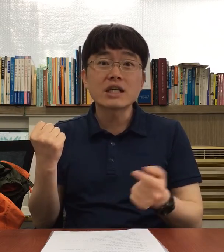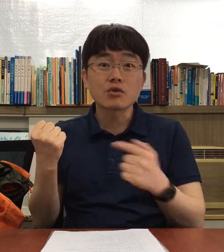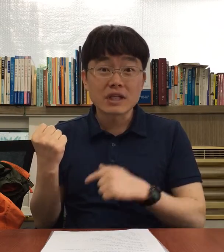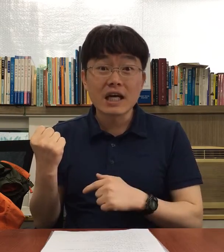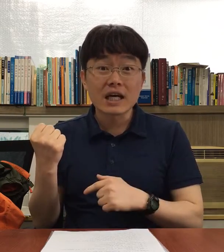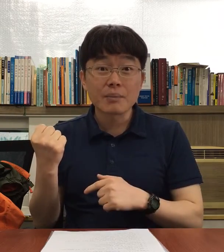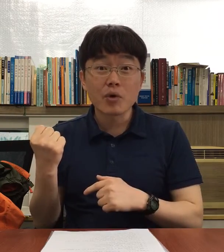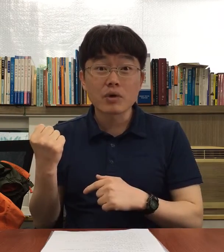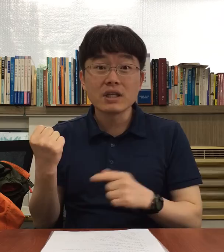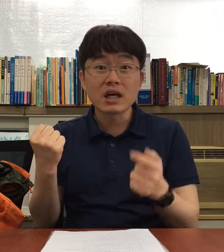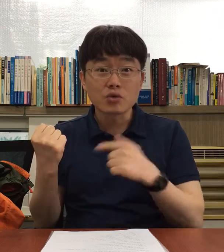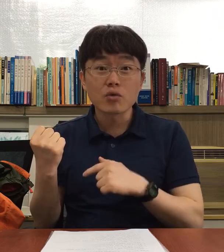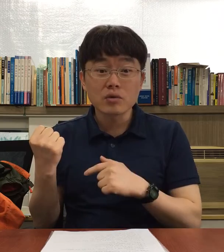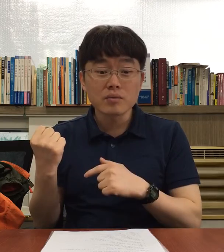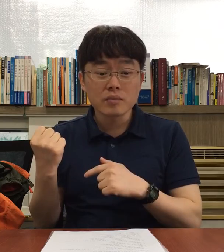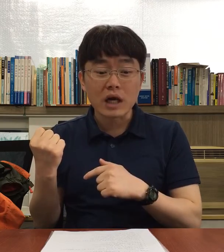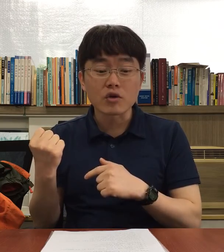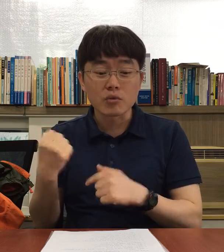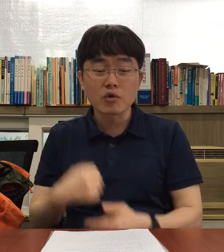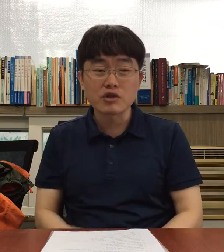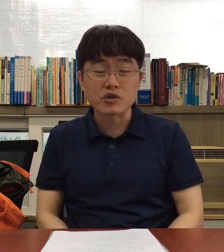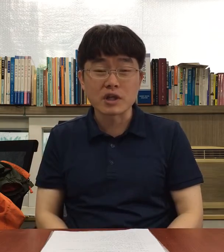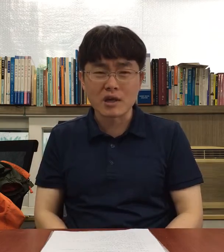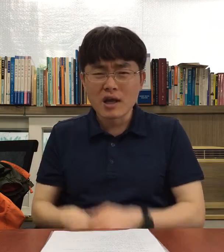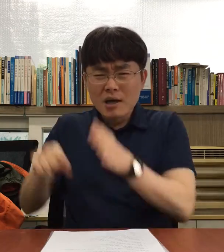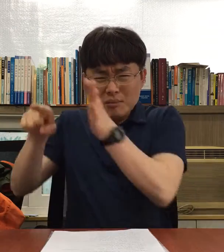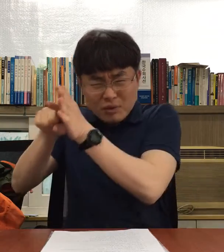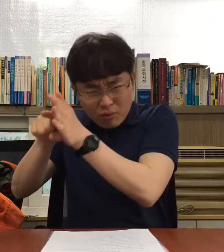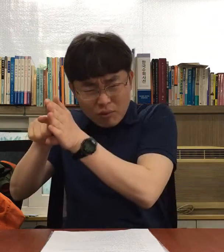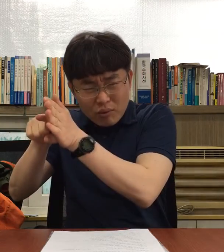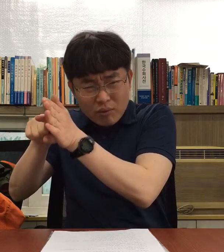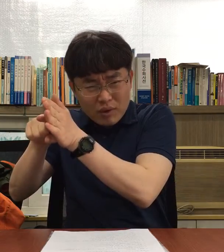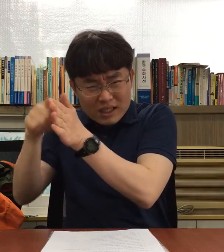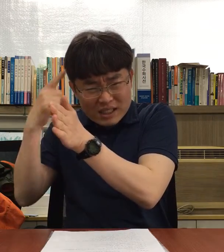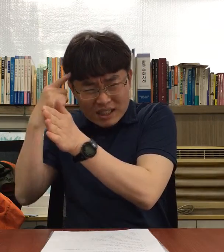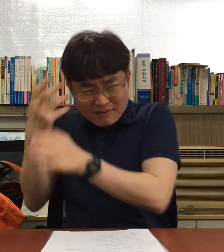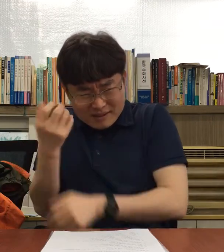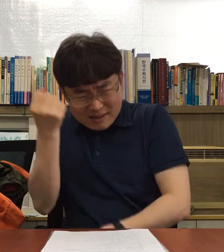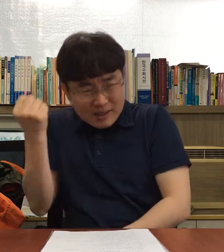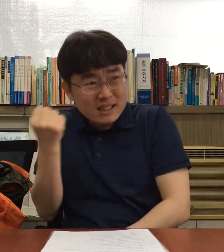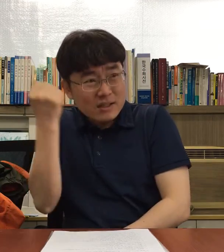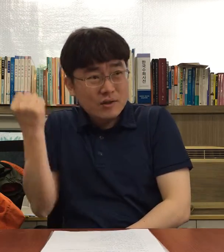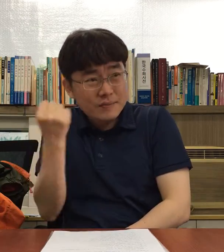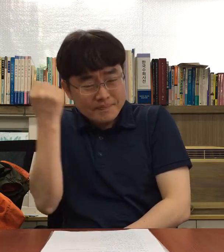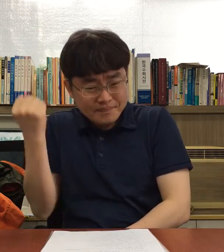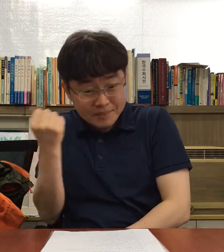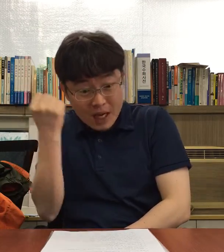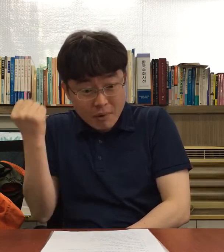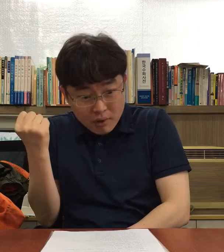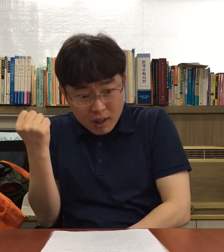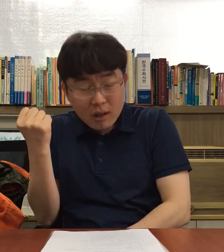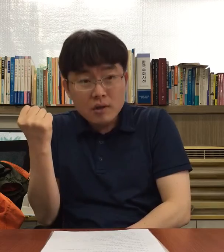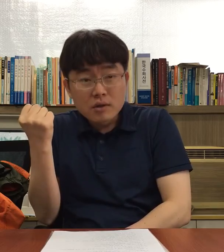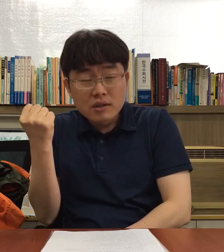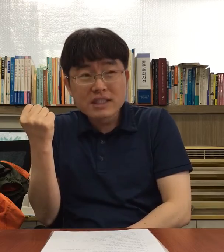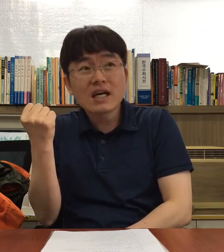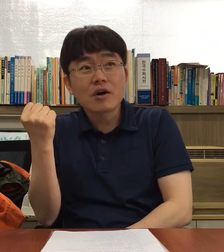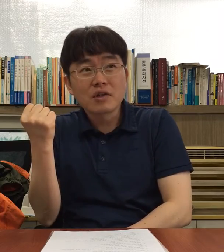1차적으로 이해하기 좋은 단어로 좀 표현할 수 있을 것 같아요. 믿고 가지는 거죠. 하면 시야가 어떻게